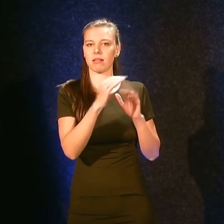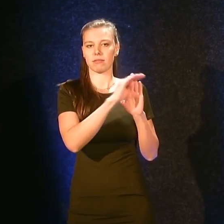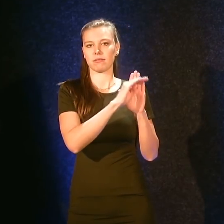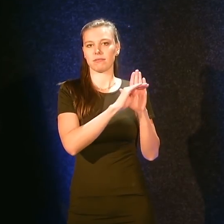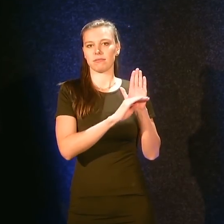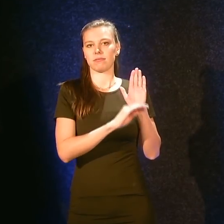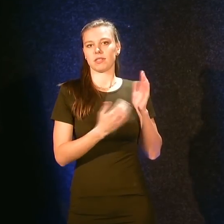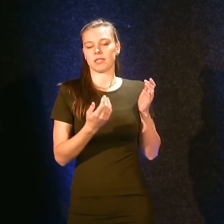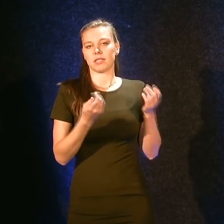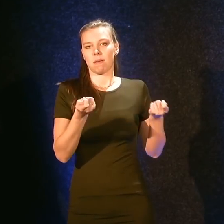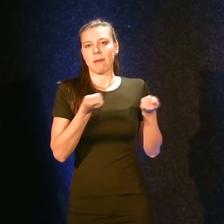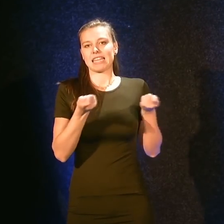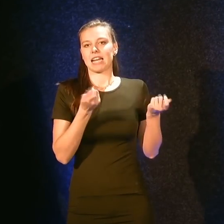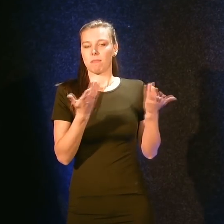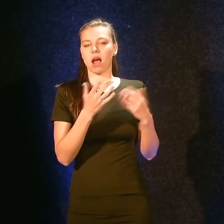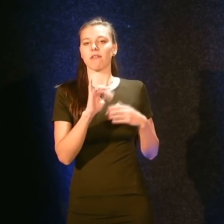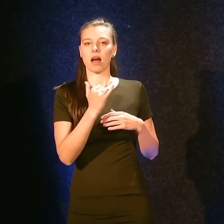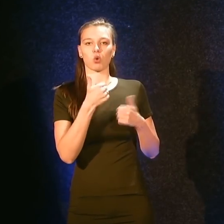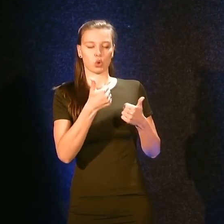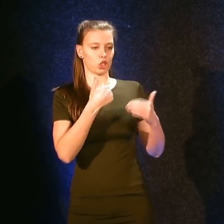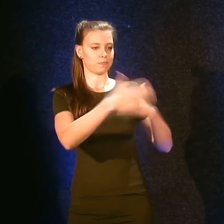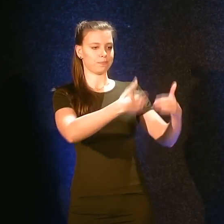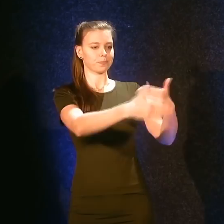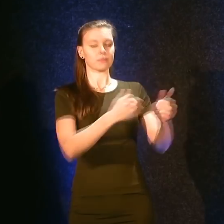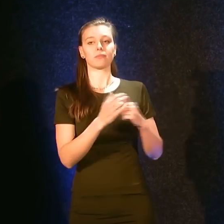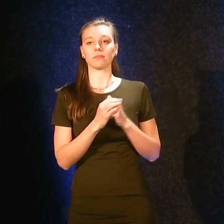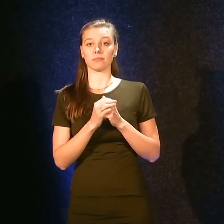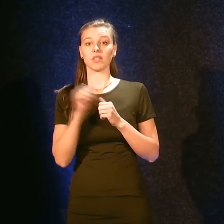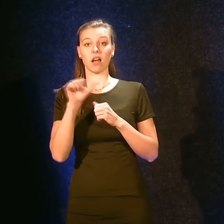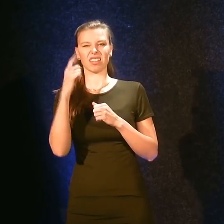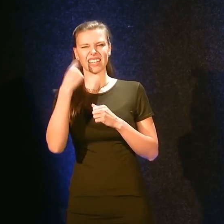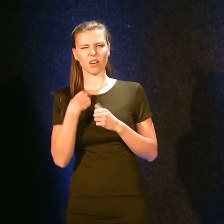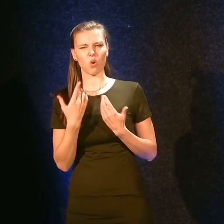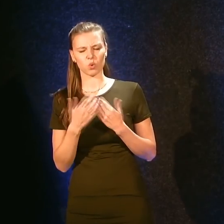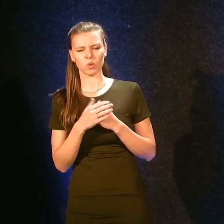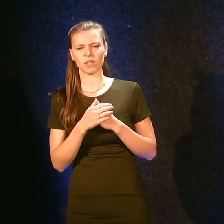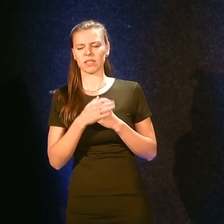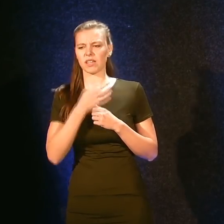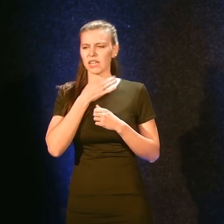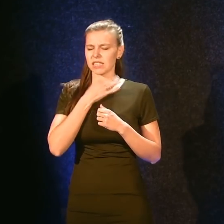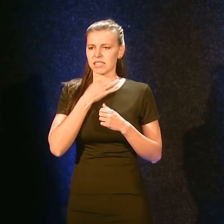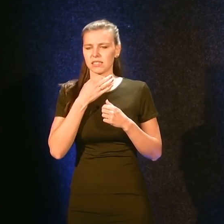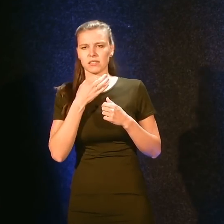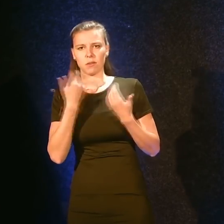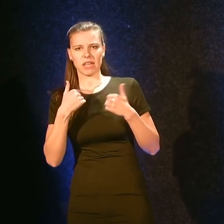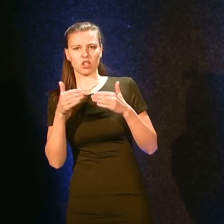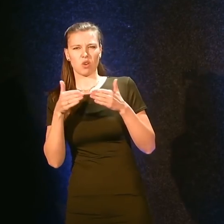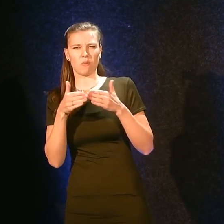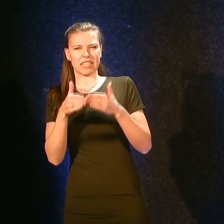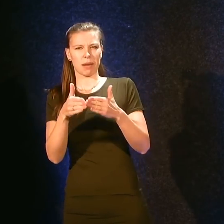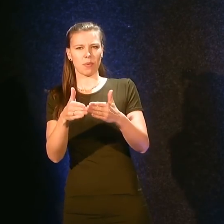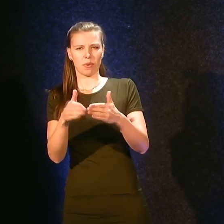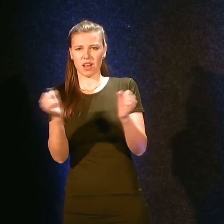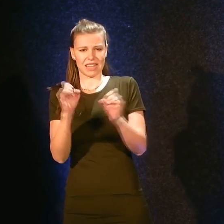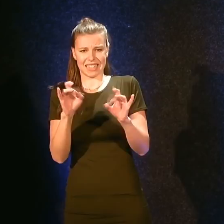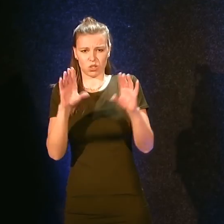gaat. En anderen, ja, die herkennen zich enorm in de angst van al die mensen op dit schip. Dat je niets